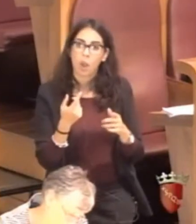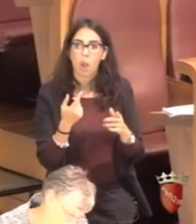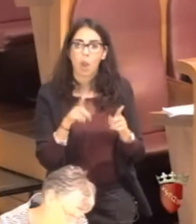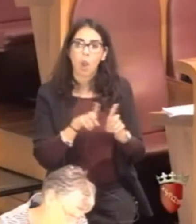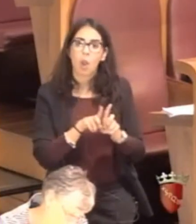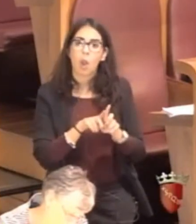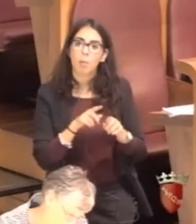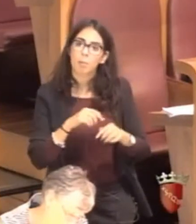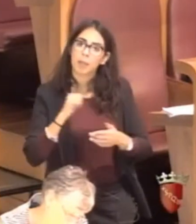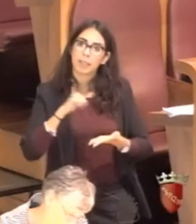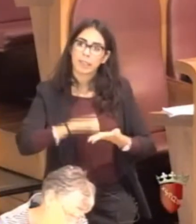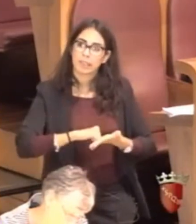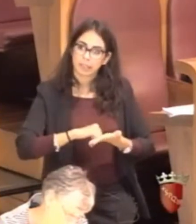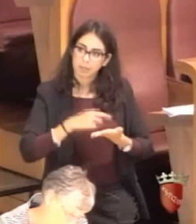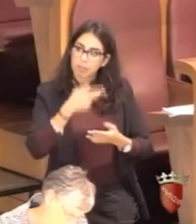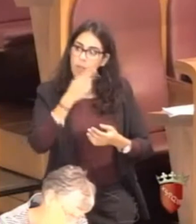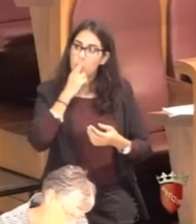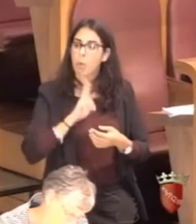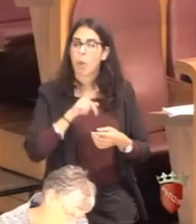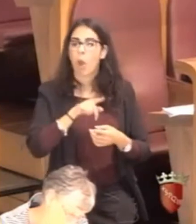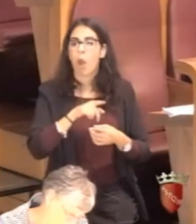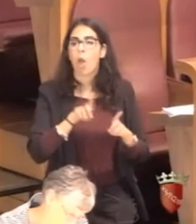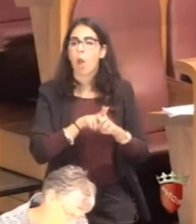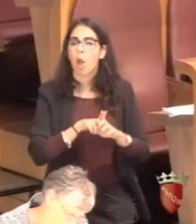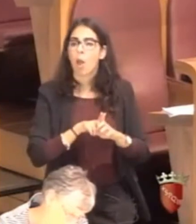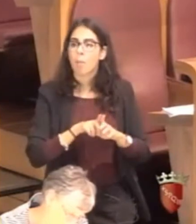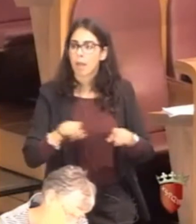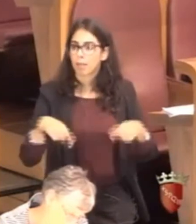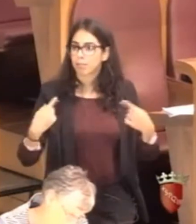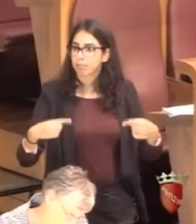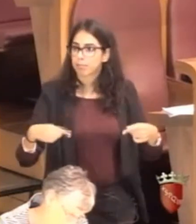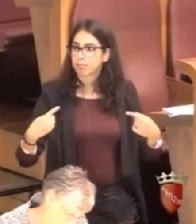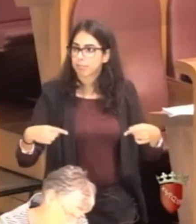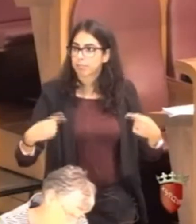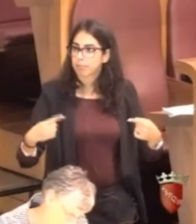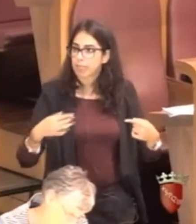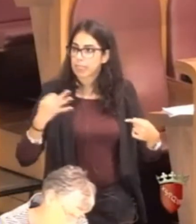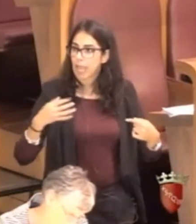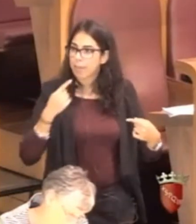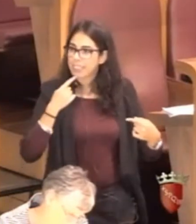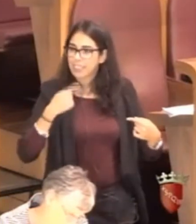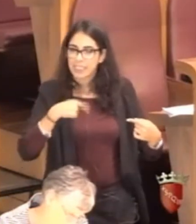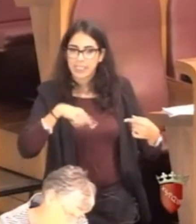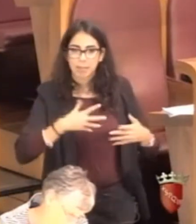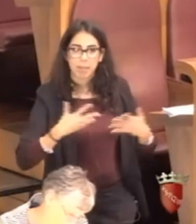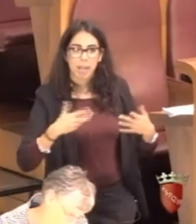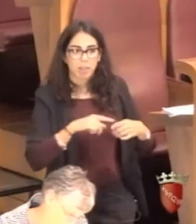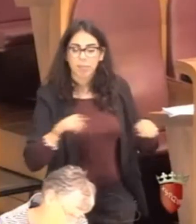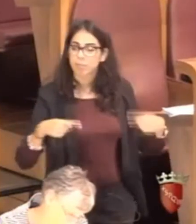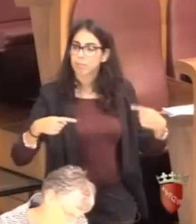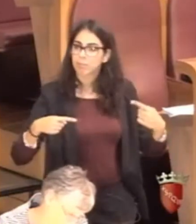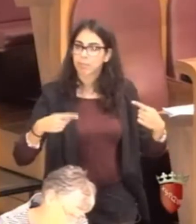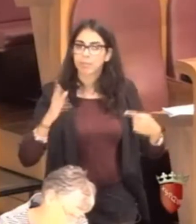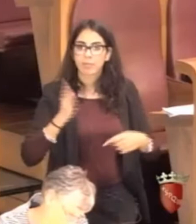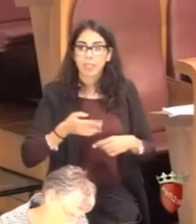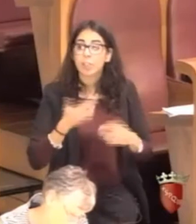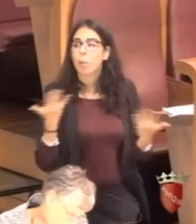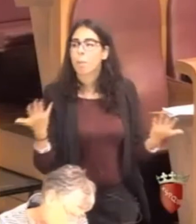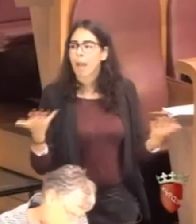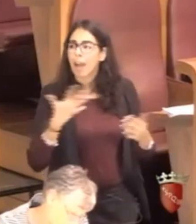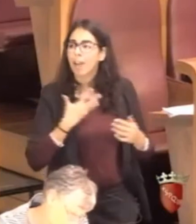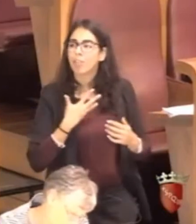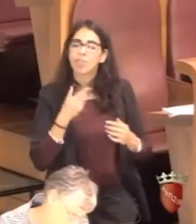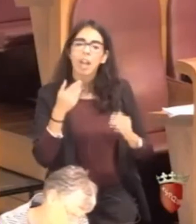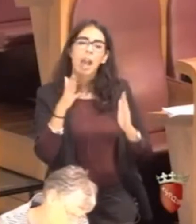per forza il ruolo di contrapposizione con chi è al governo, però ci sono degli atti ufficiali,